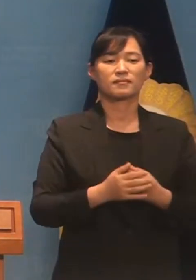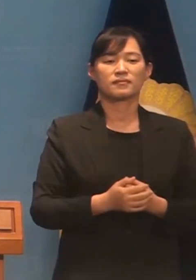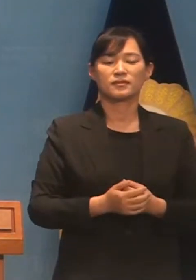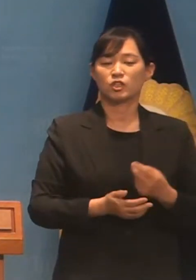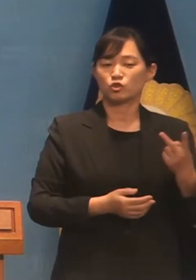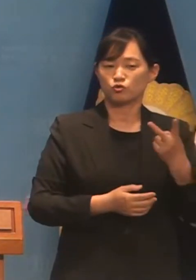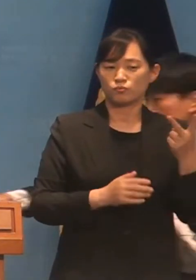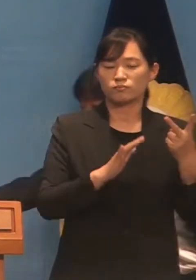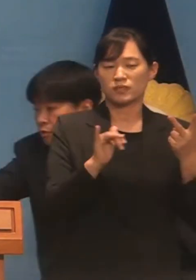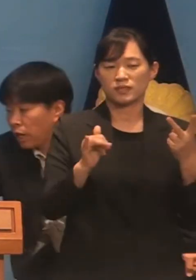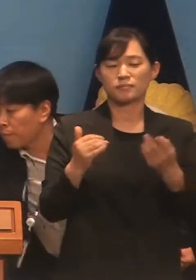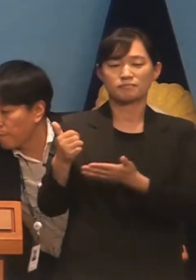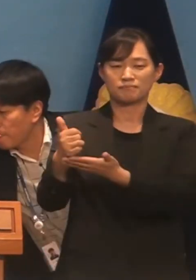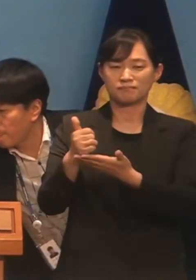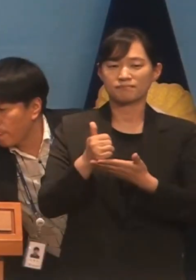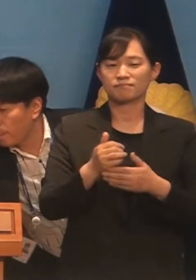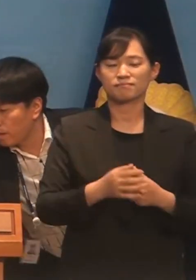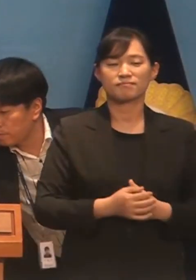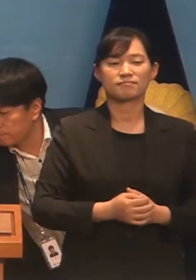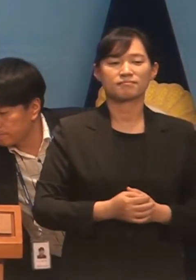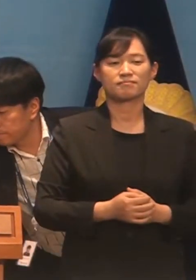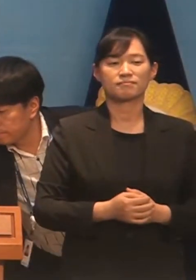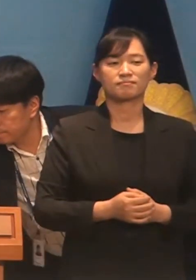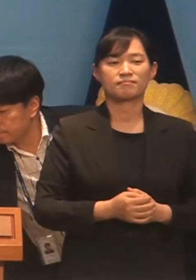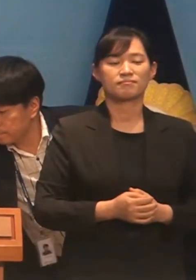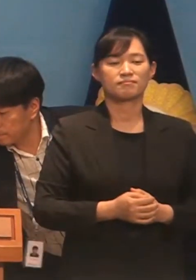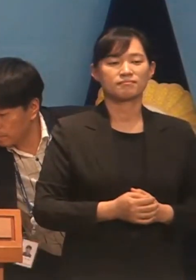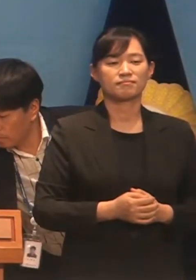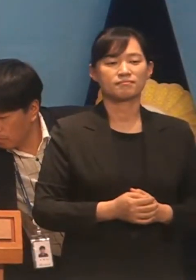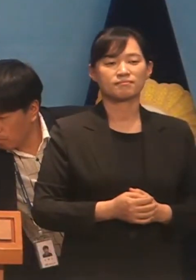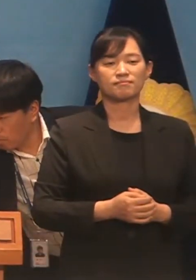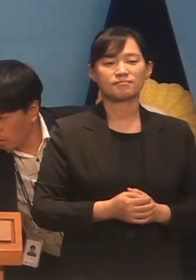정경기 수석부본부장님 모시겠습니다.